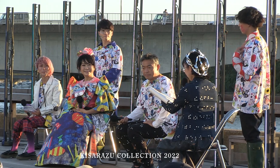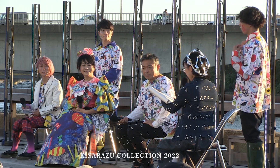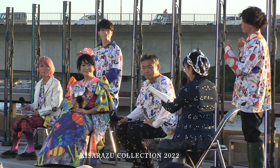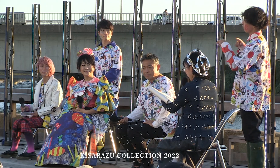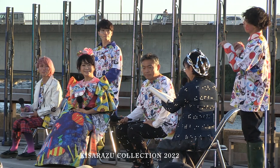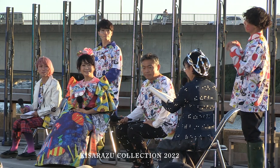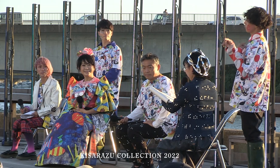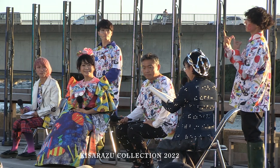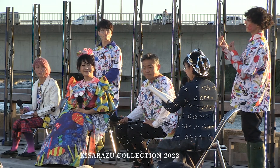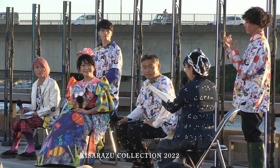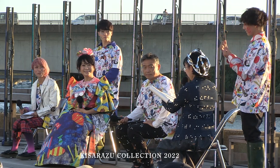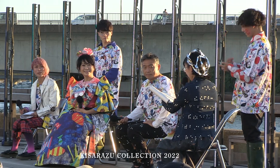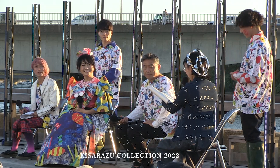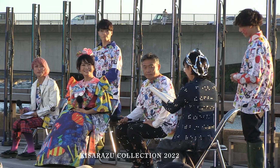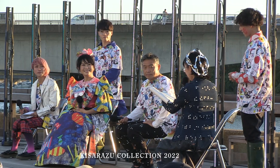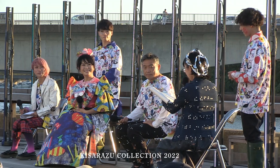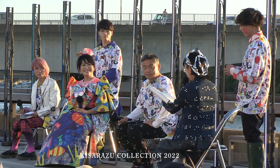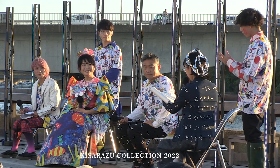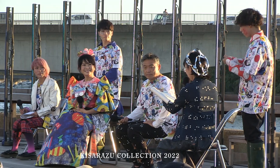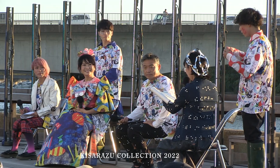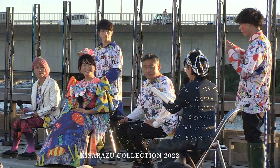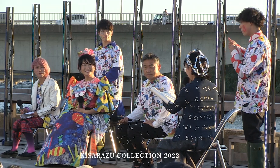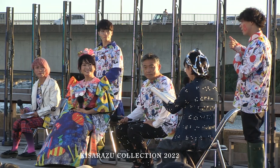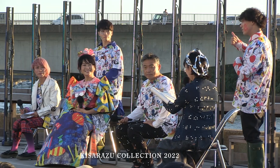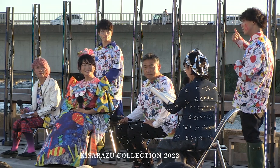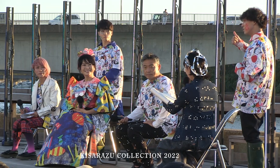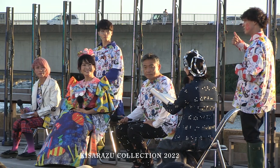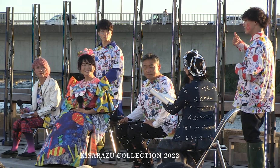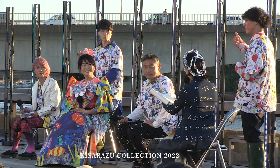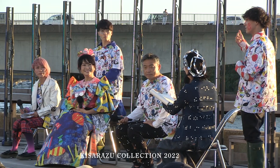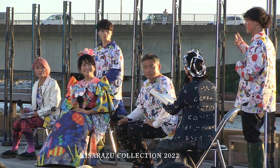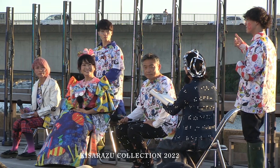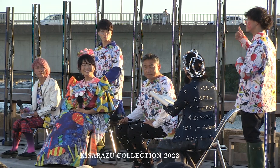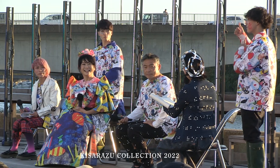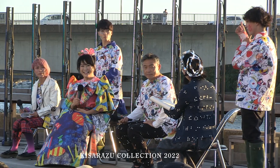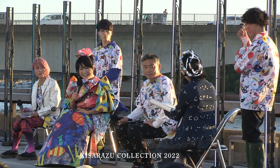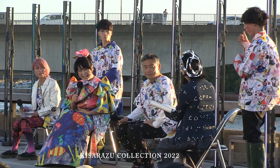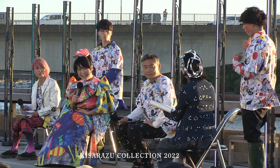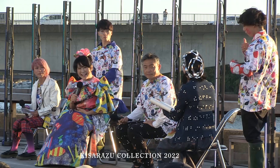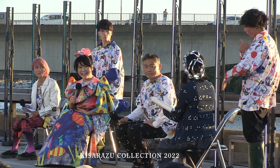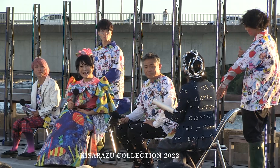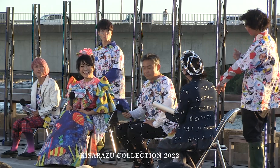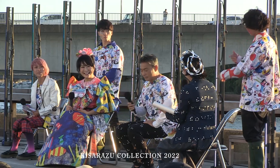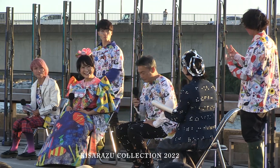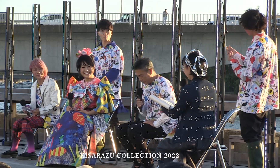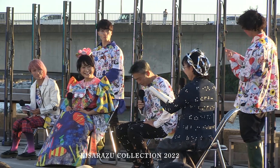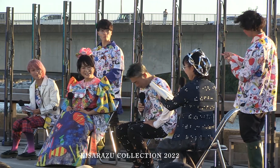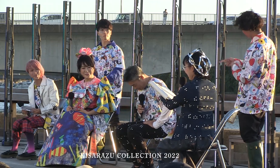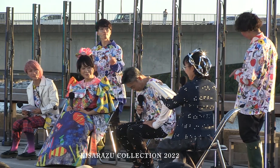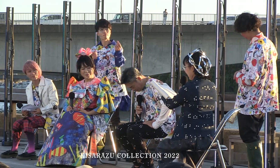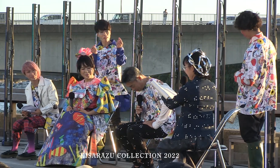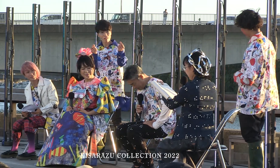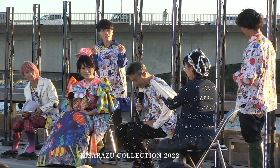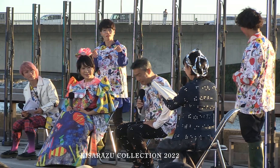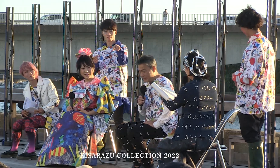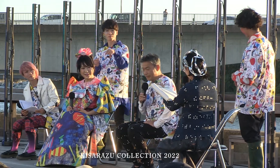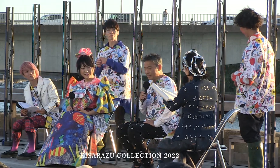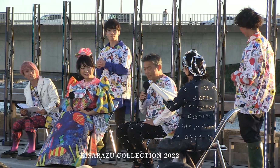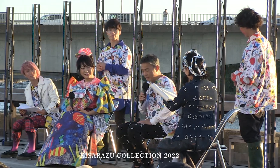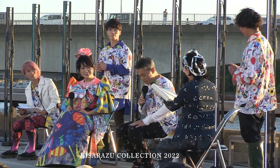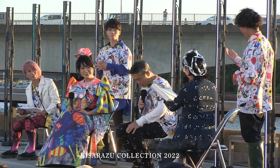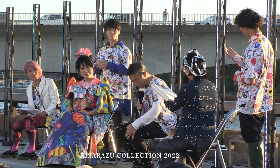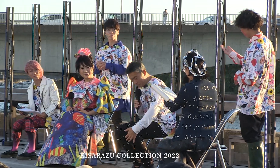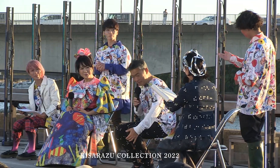ね。渡辺市長も本日はおしゃれにスタイリングされてます ね。どう